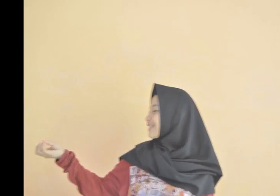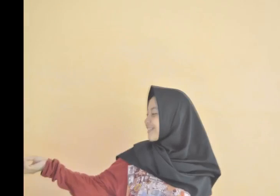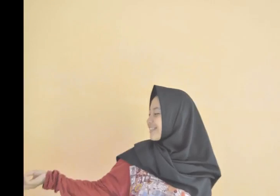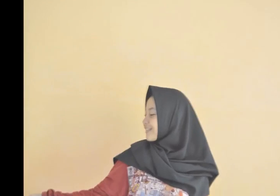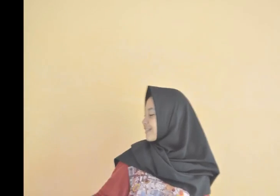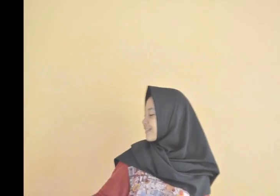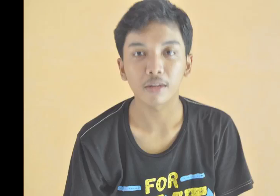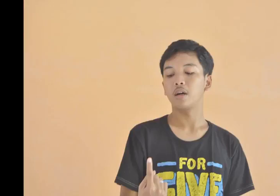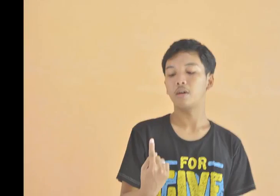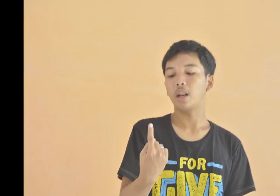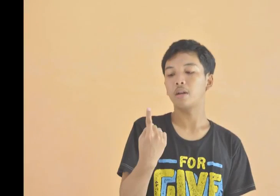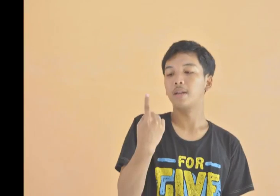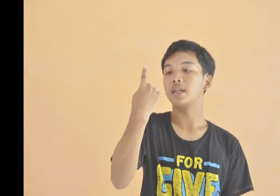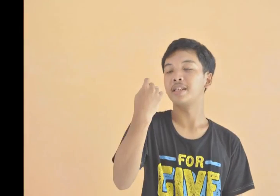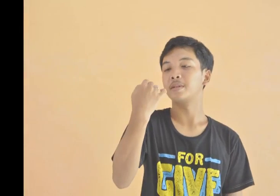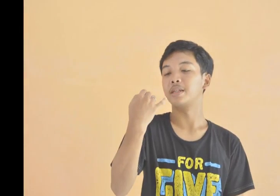pergi. Awal kan